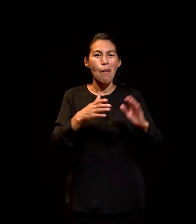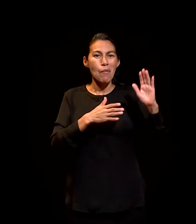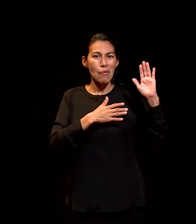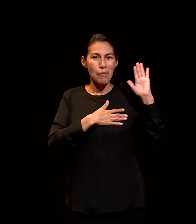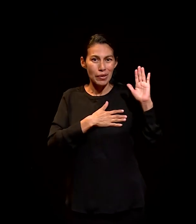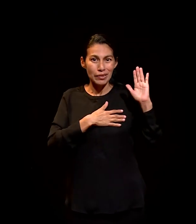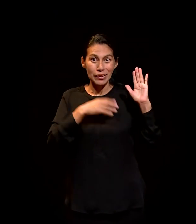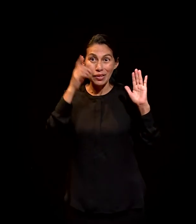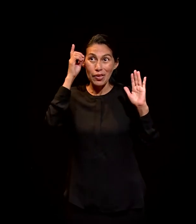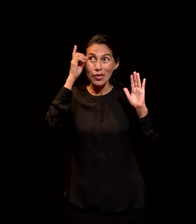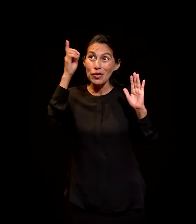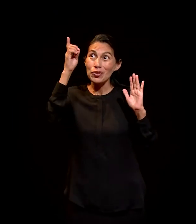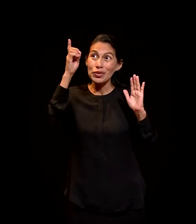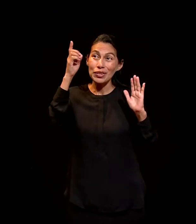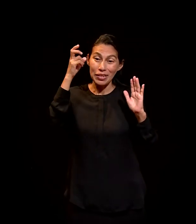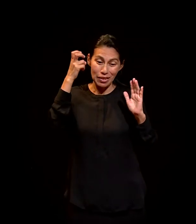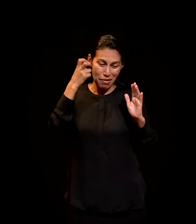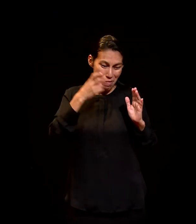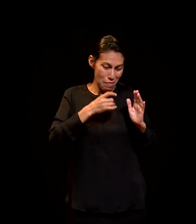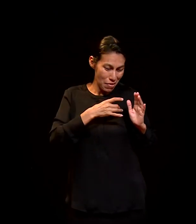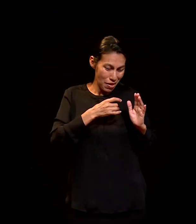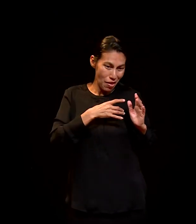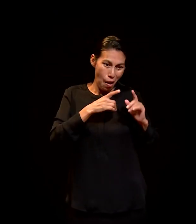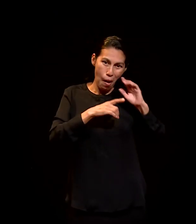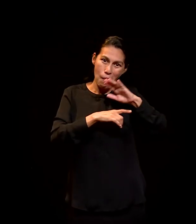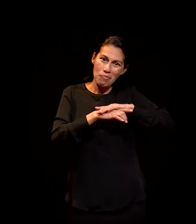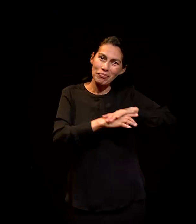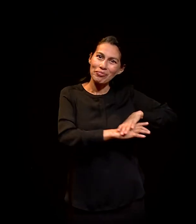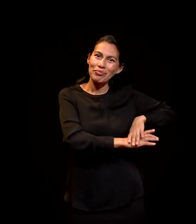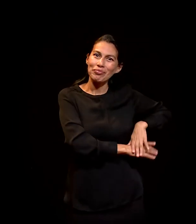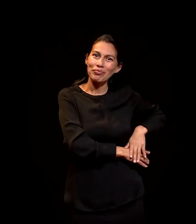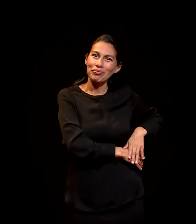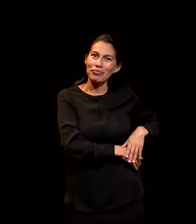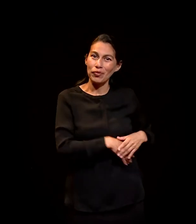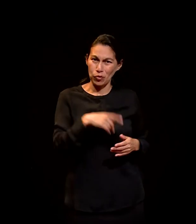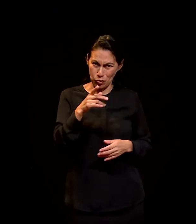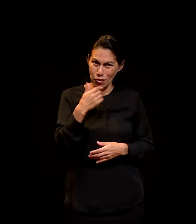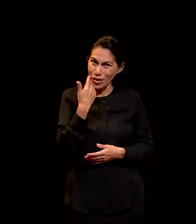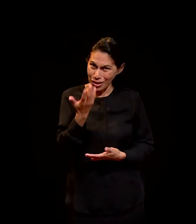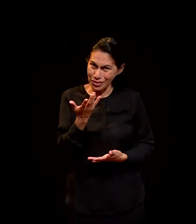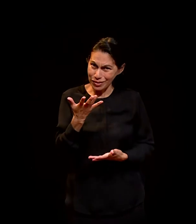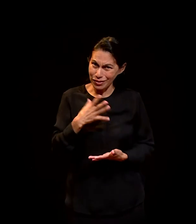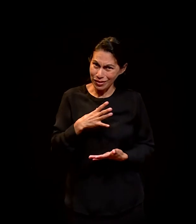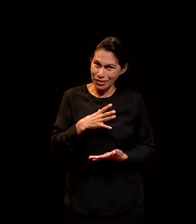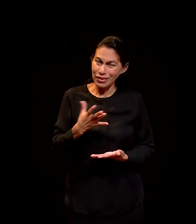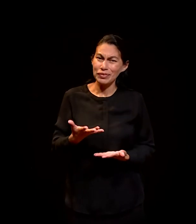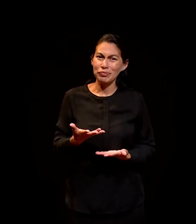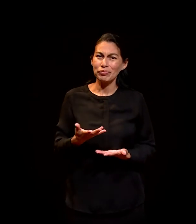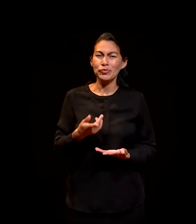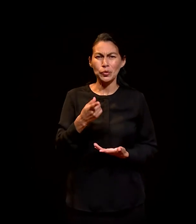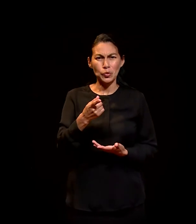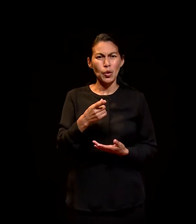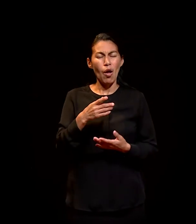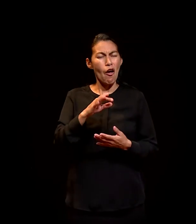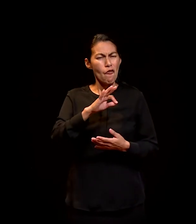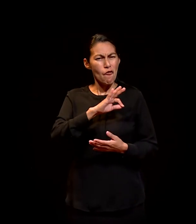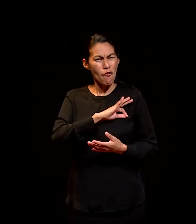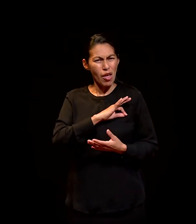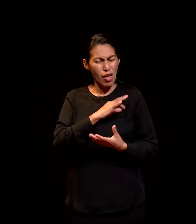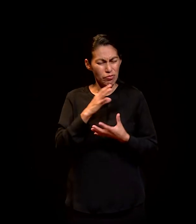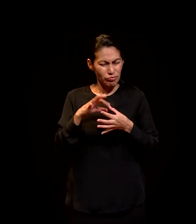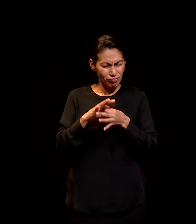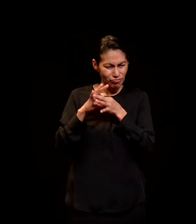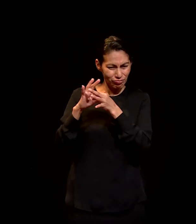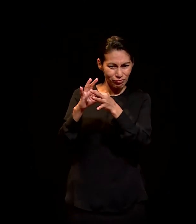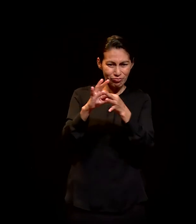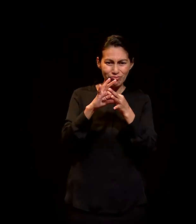quita pero necesitas ser acompañada si quieres tenerlas para ti acompañada